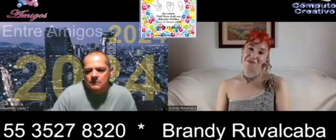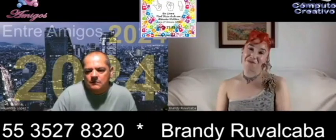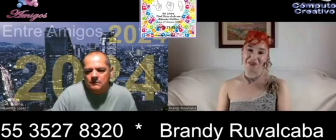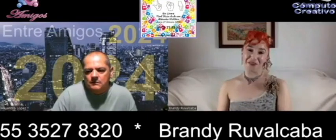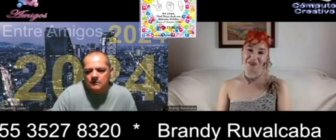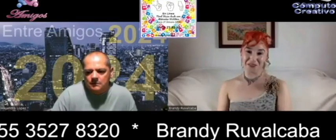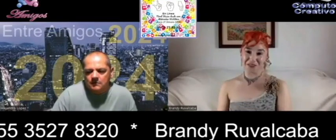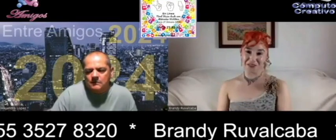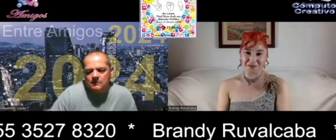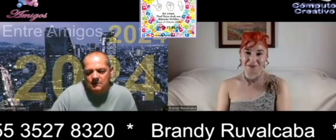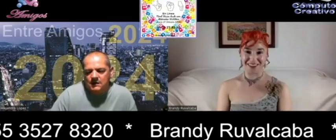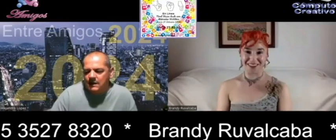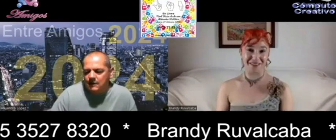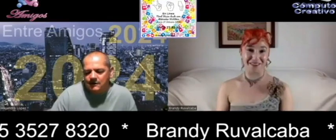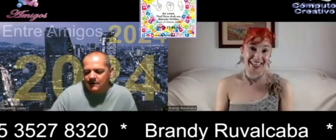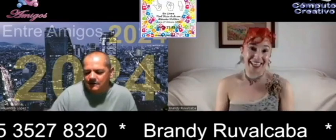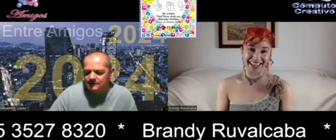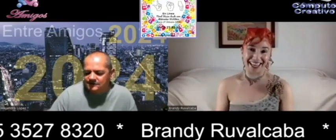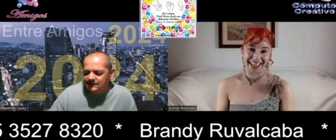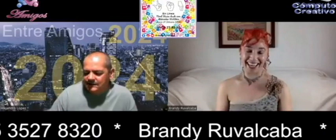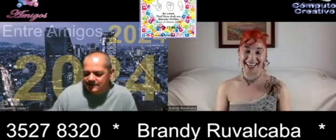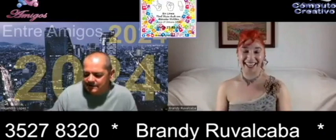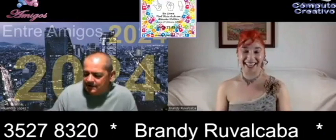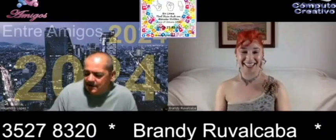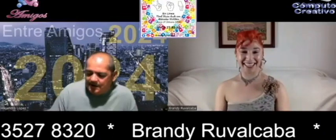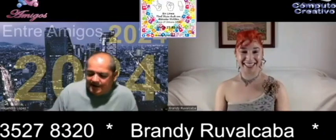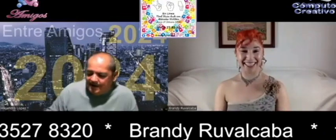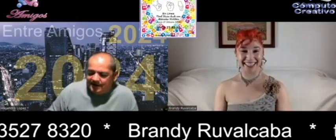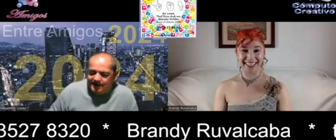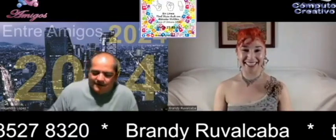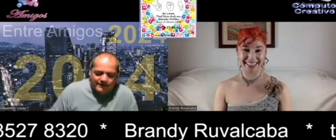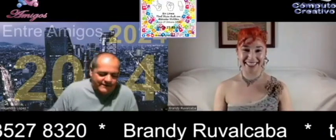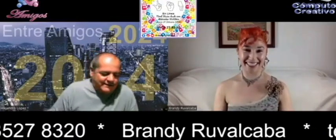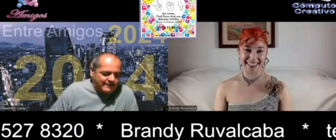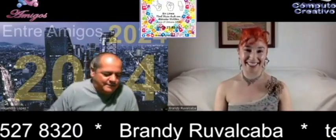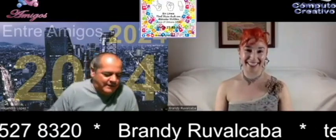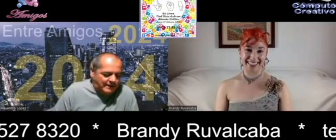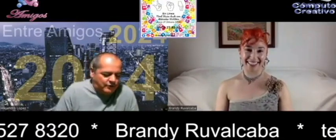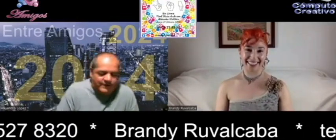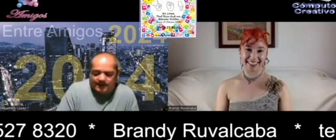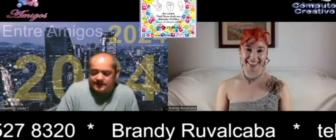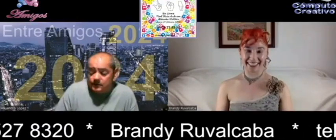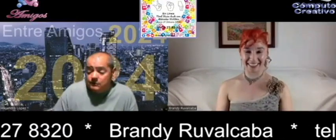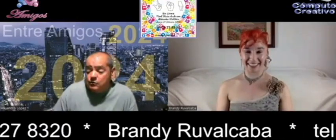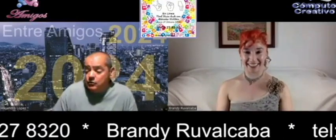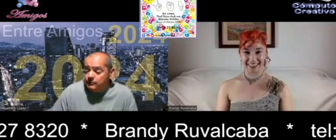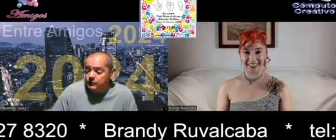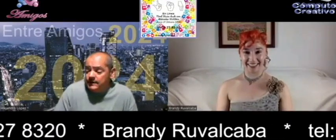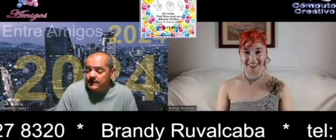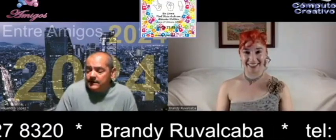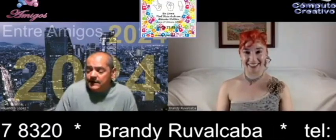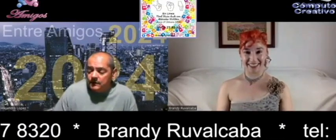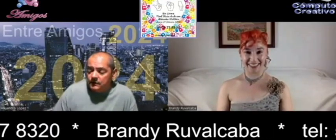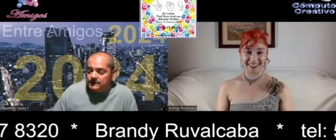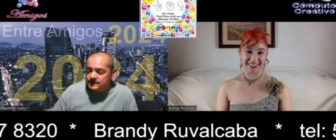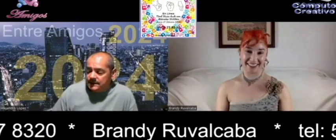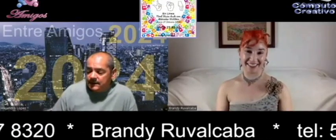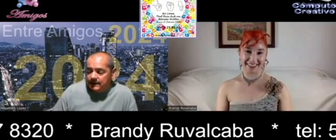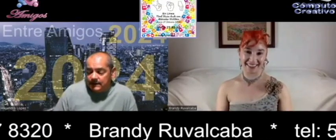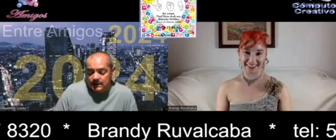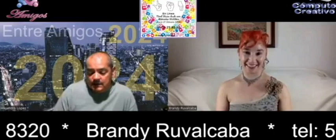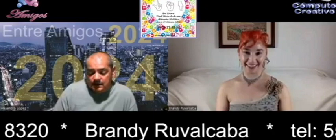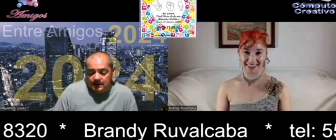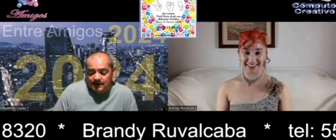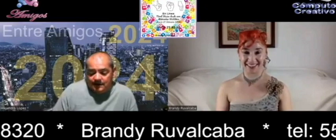todo un mundo hermoso. A mí me Claro, encanta. claro. Sí, que ahorita también algo que ha sido muy criticado es